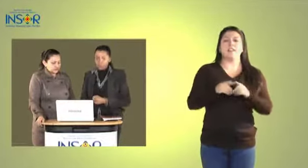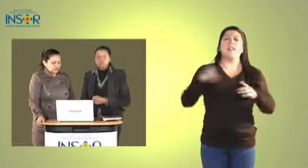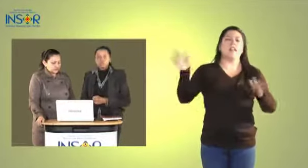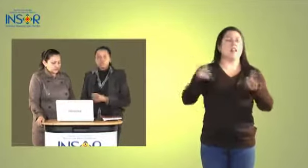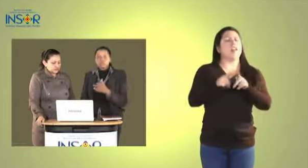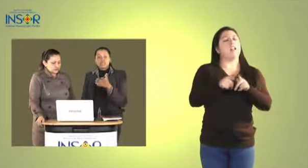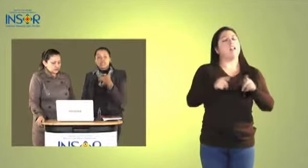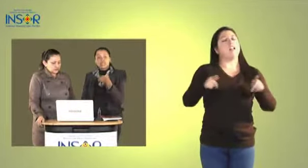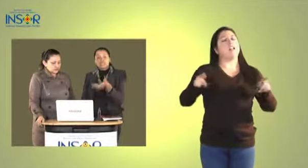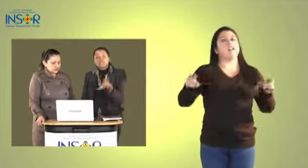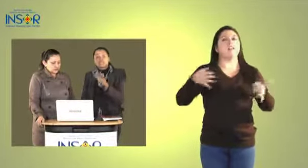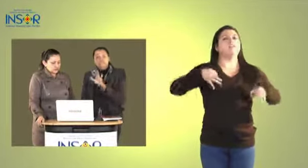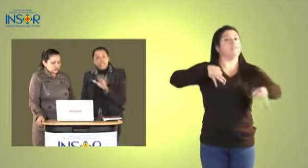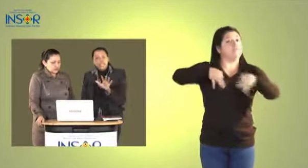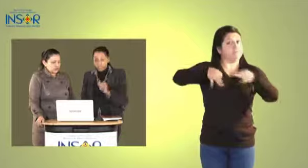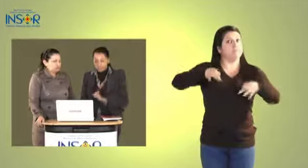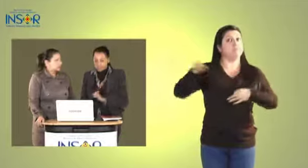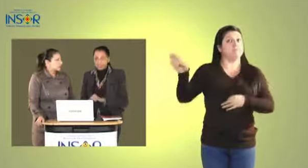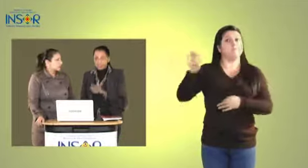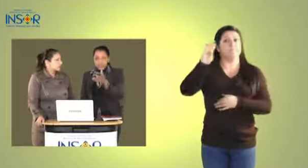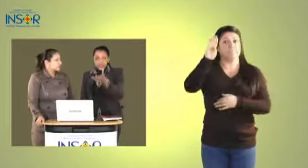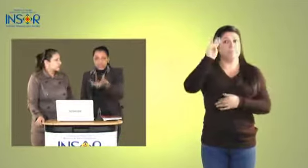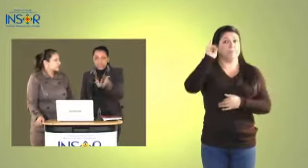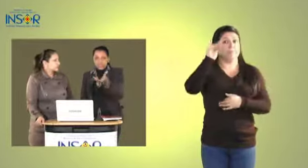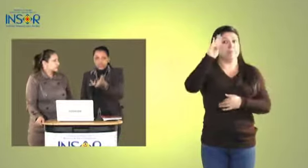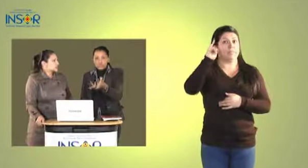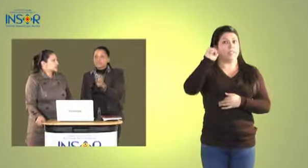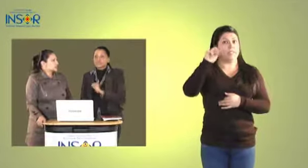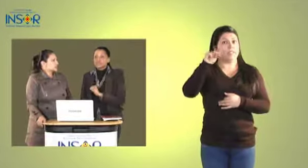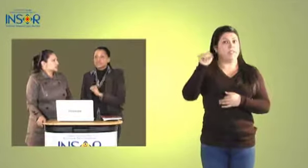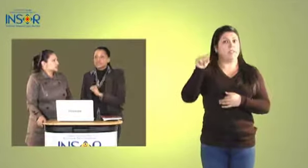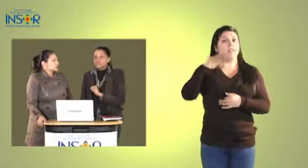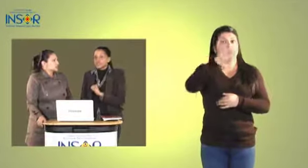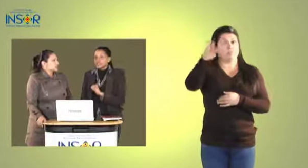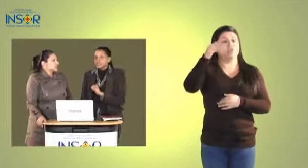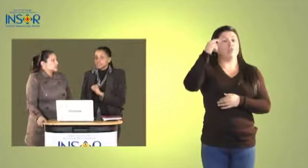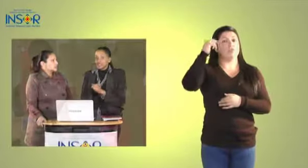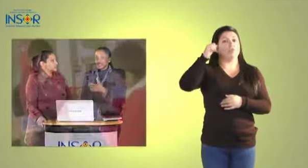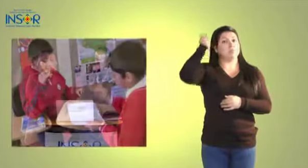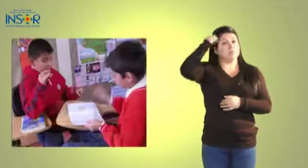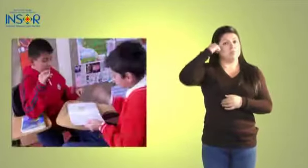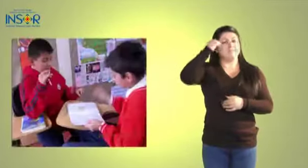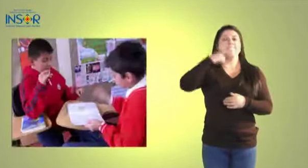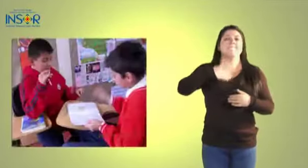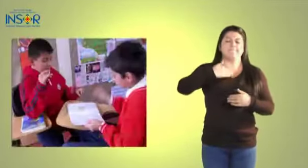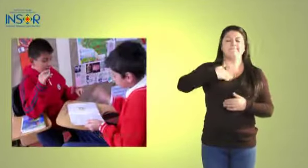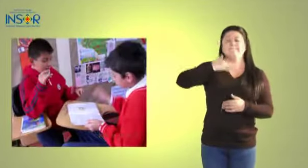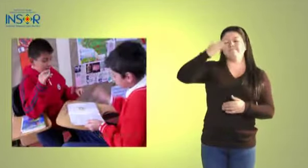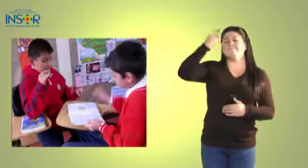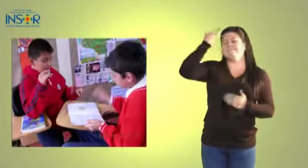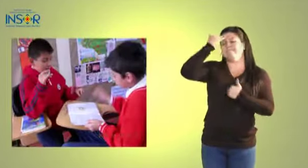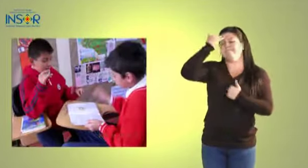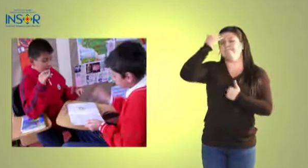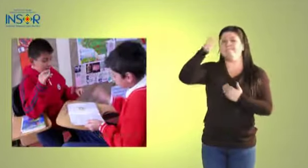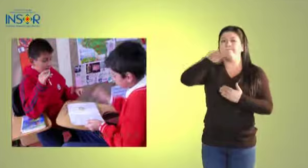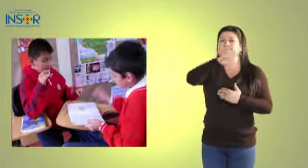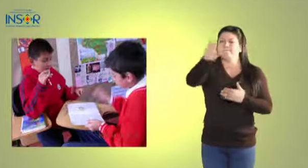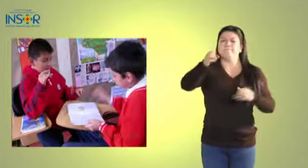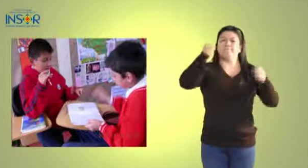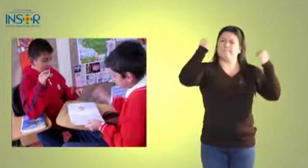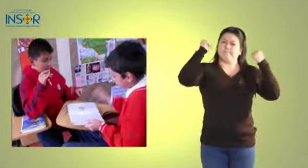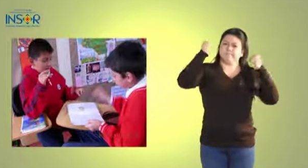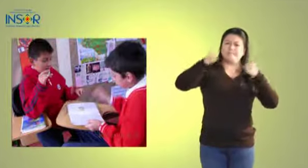Diana, que me parece muy importante para que nos quede claro, sobre todo ustedes los docentes, porque sabemos que a veces estamos muy preocupados por el retorno por